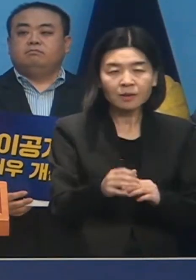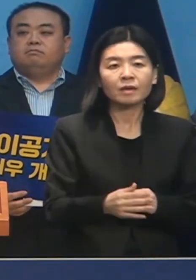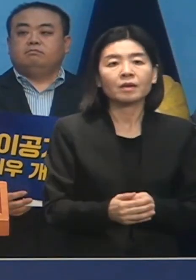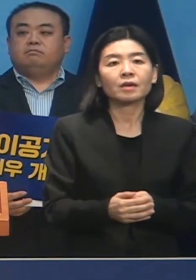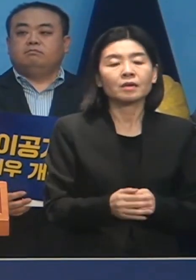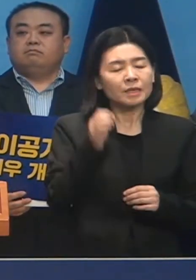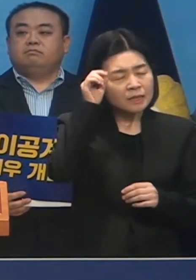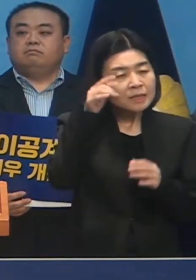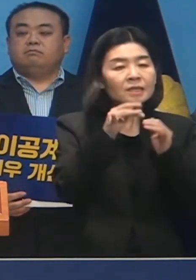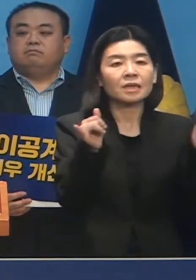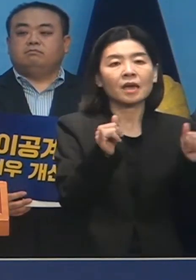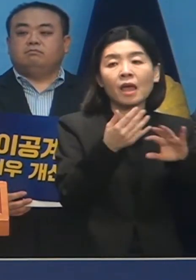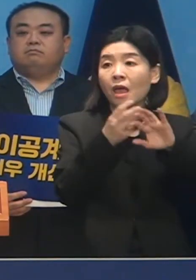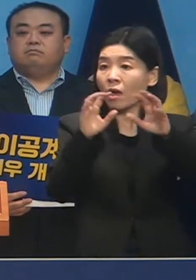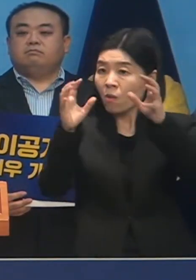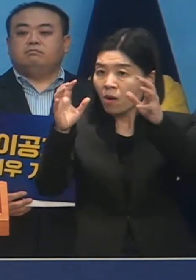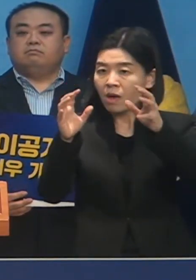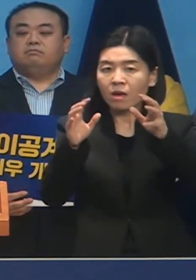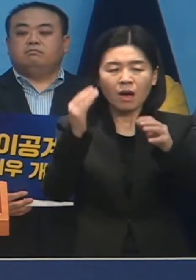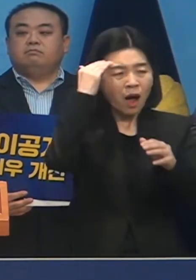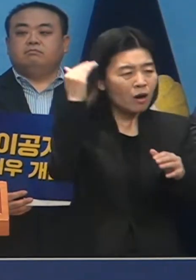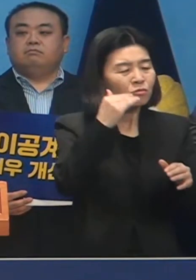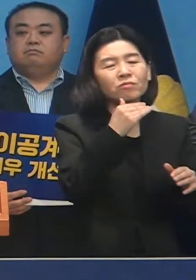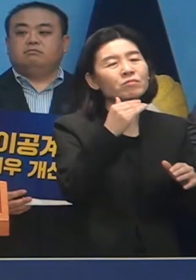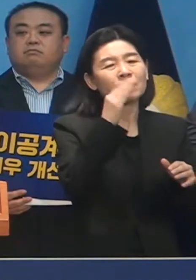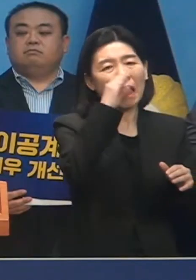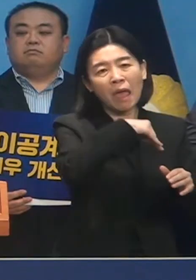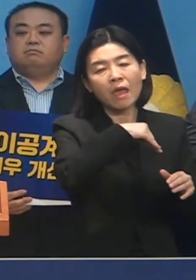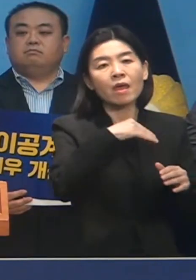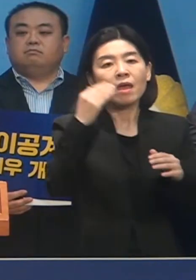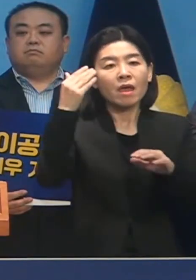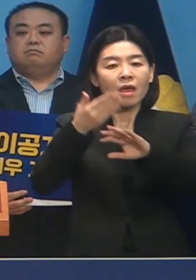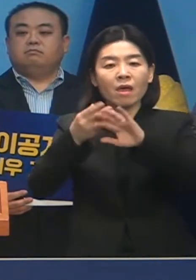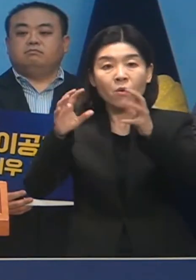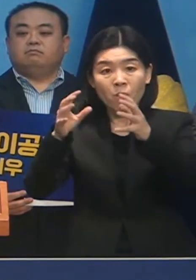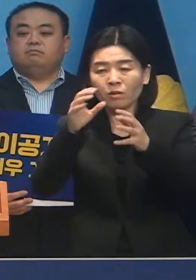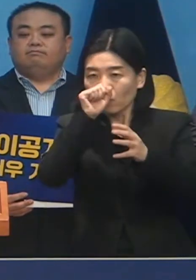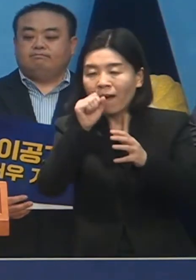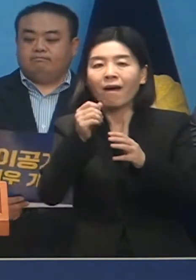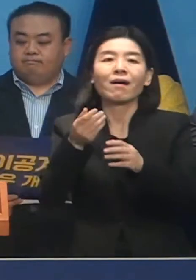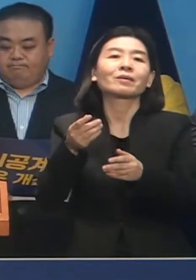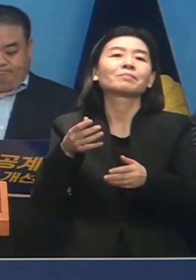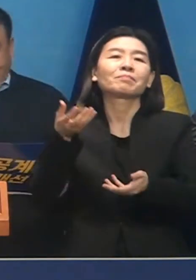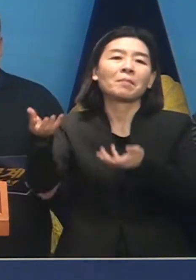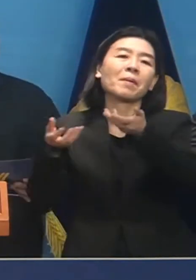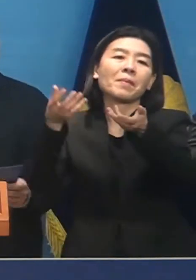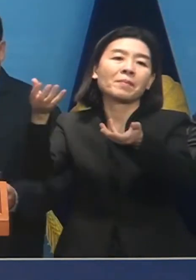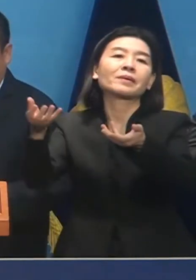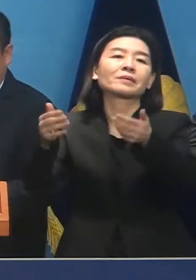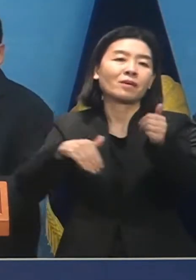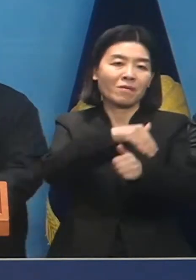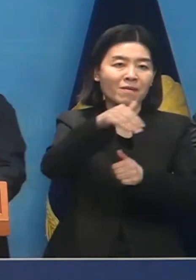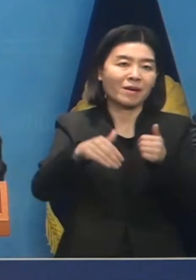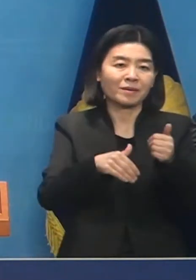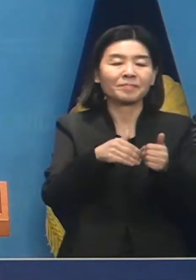많은 문제들이 해외 유치됐는지에 대해서 낱낱이 폭로하는 시간을 갖도록 하겠습니다.